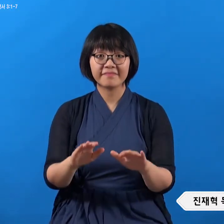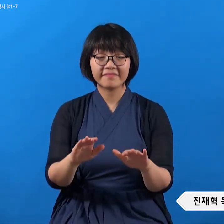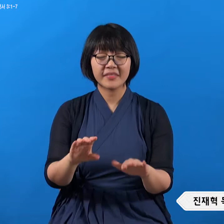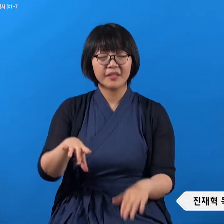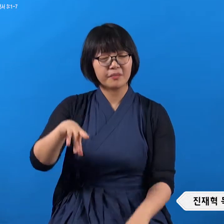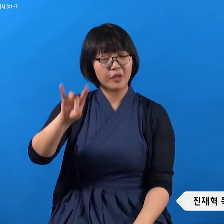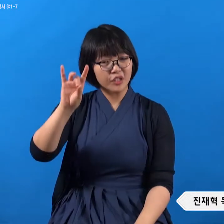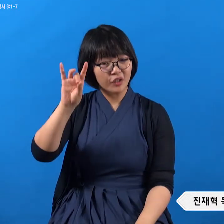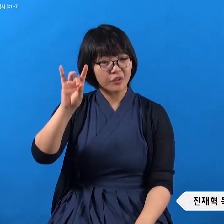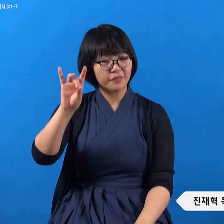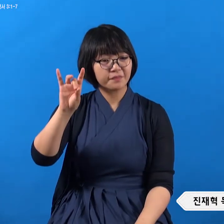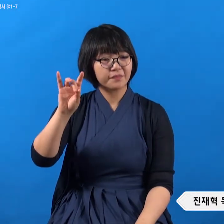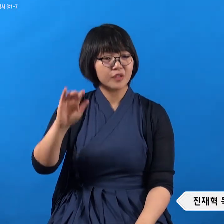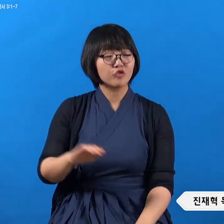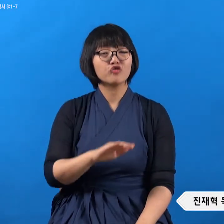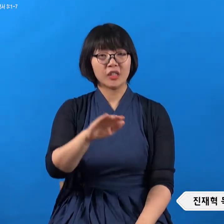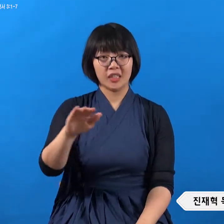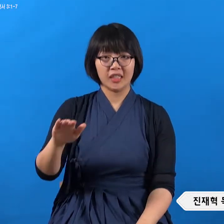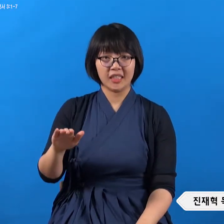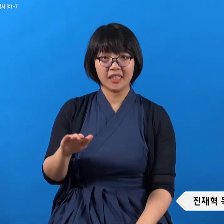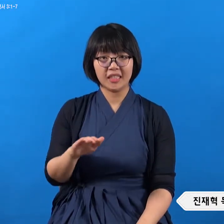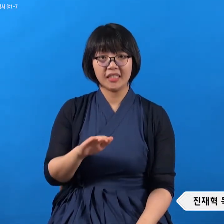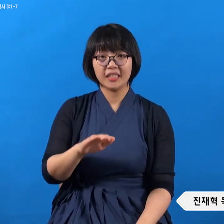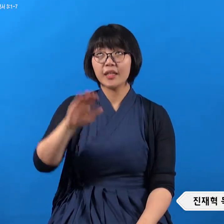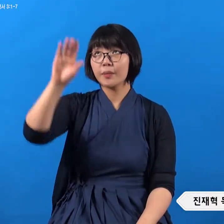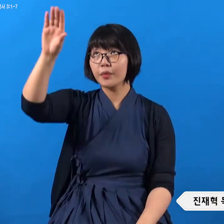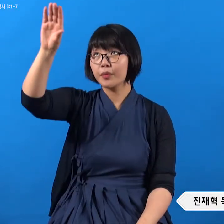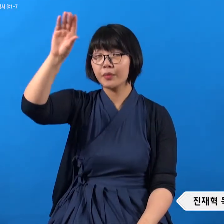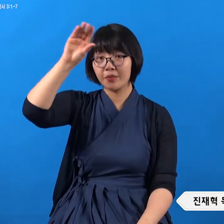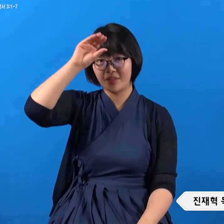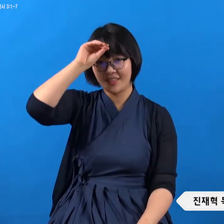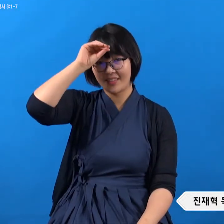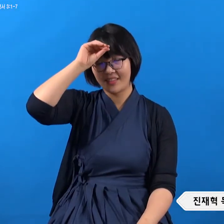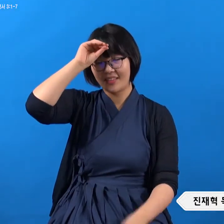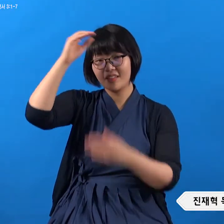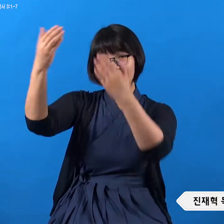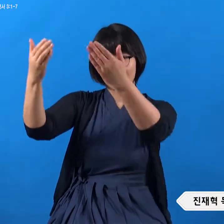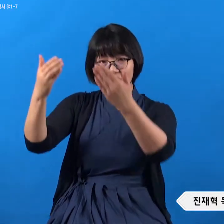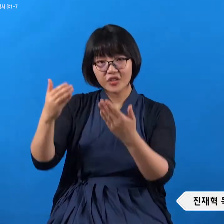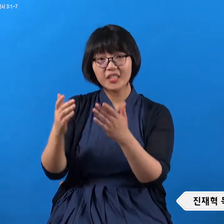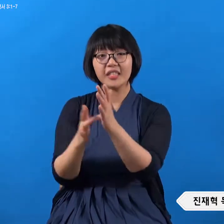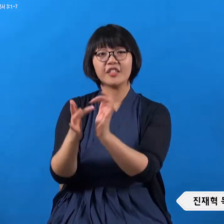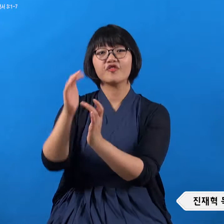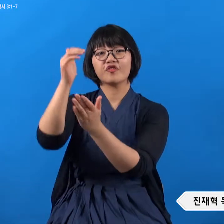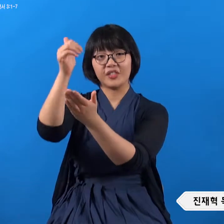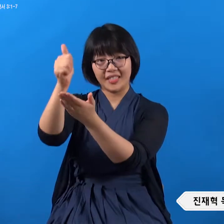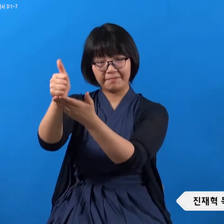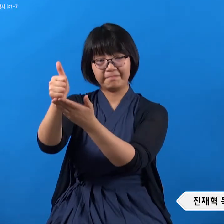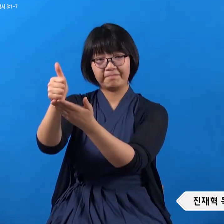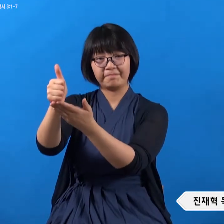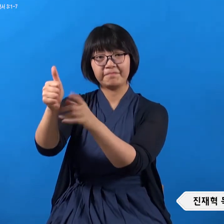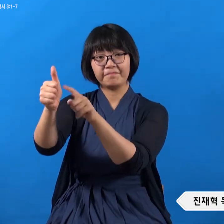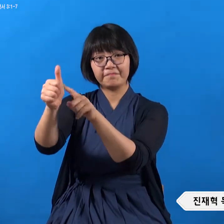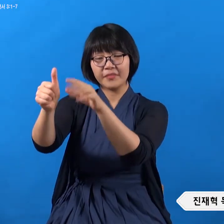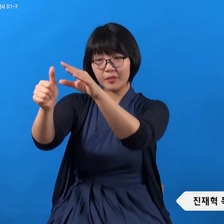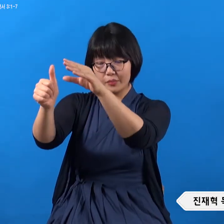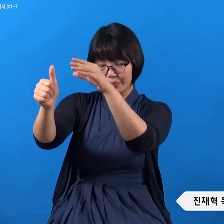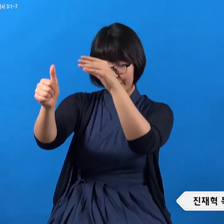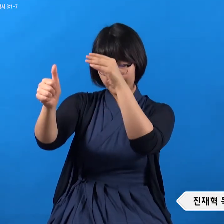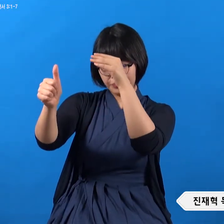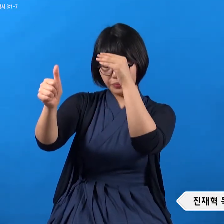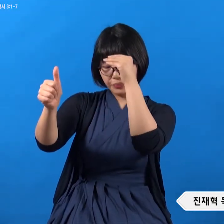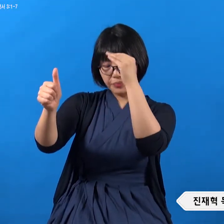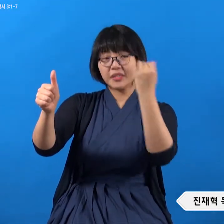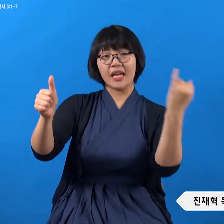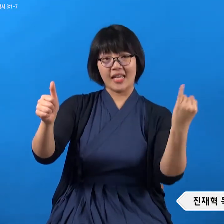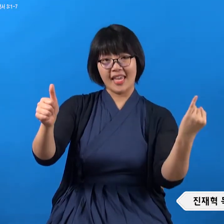먼저 전에 말씀하셨던 우리의 본이 되시고 자취를 따라오게 하시는 예수 그리스도, 그 예수 그리스도를